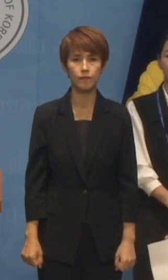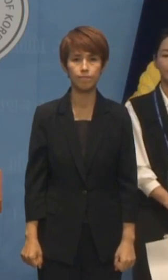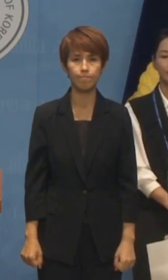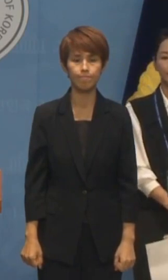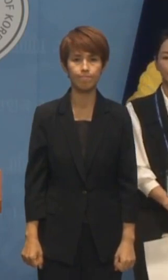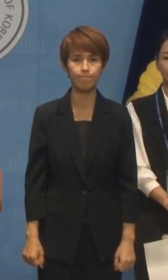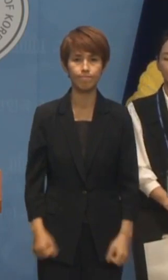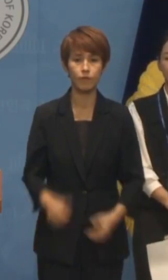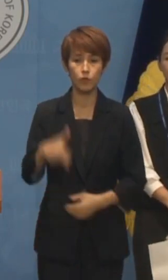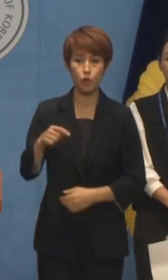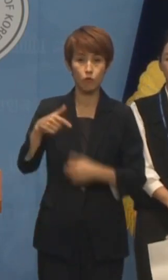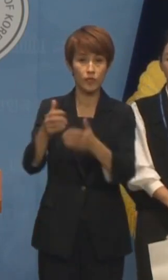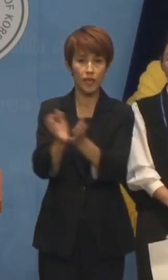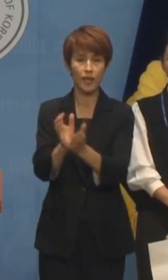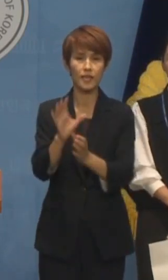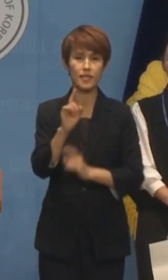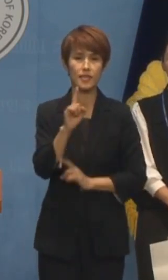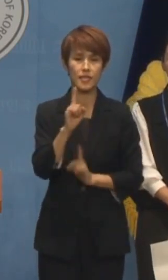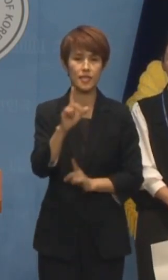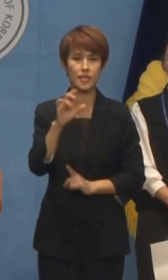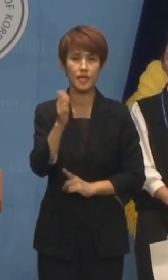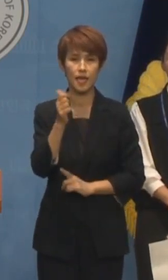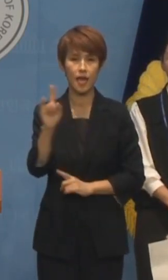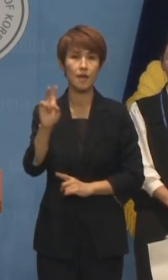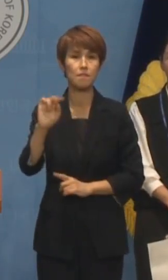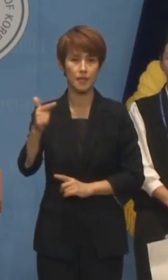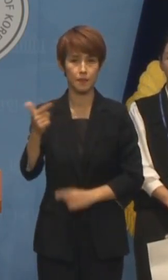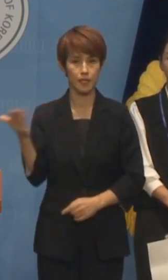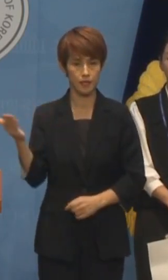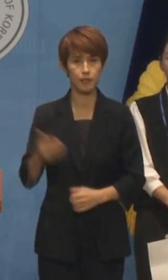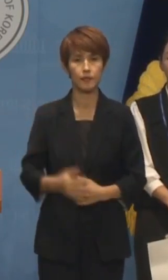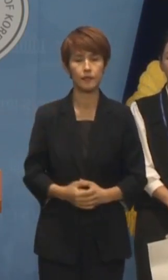네, 조국혁신당 이혜민입니다.